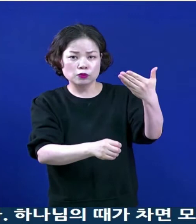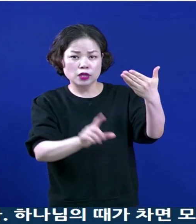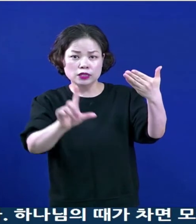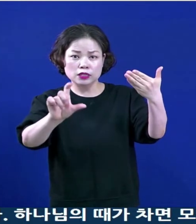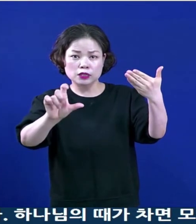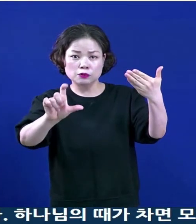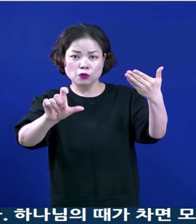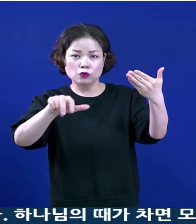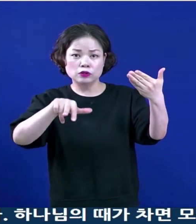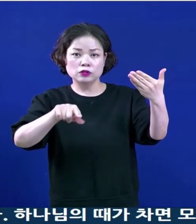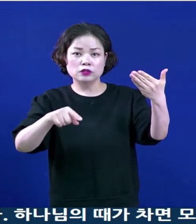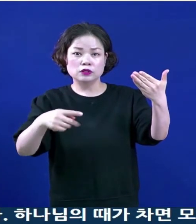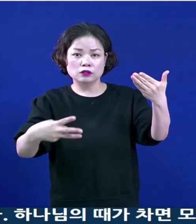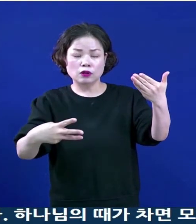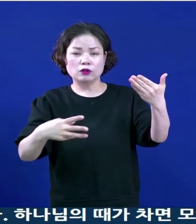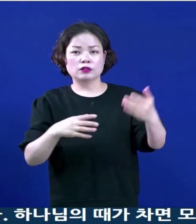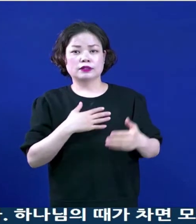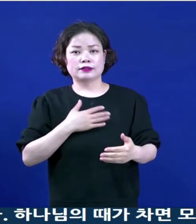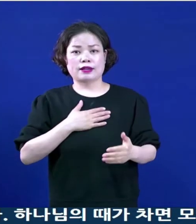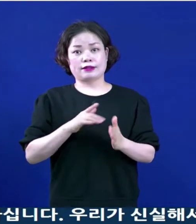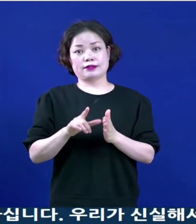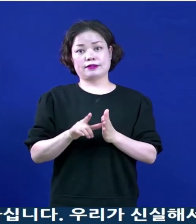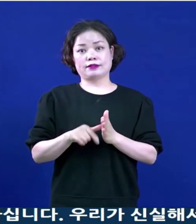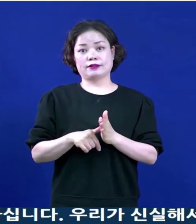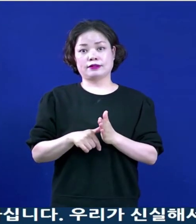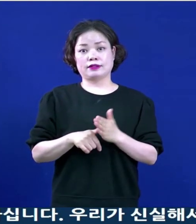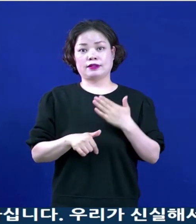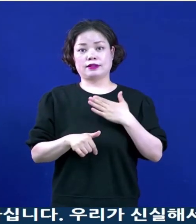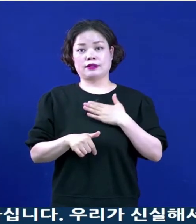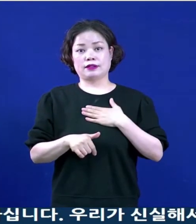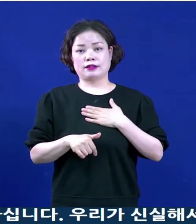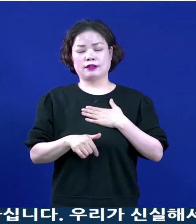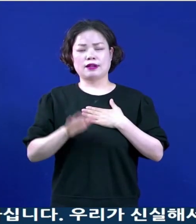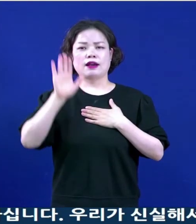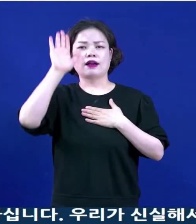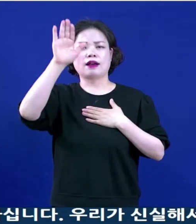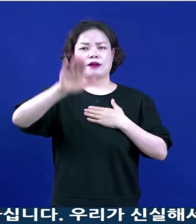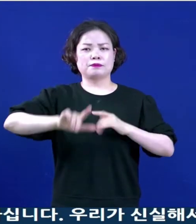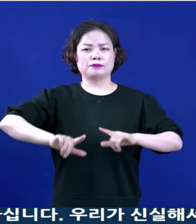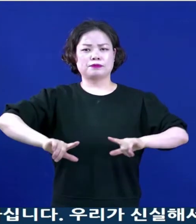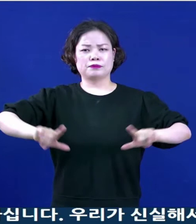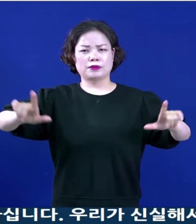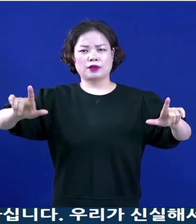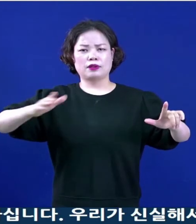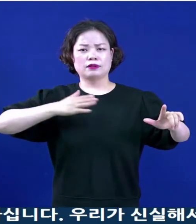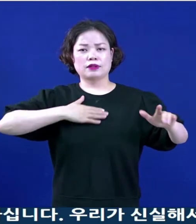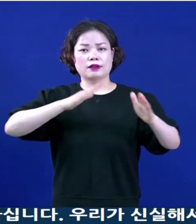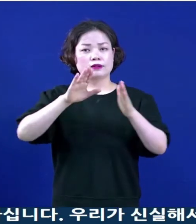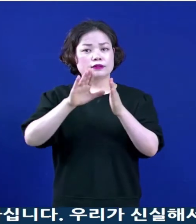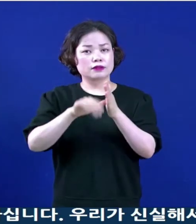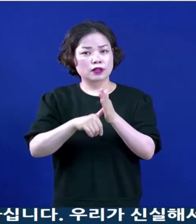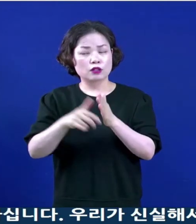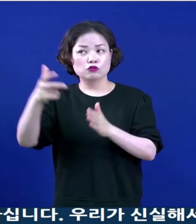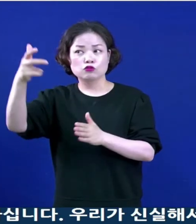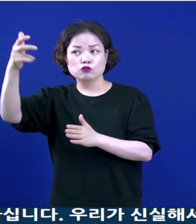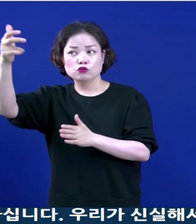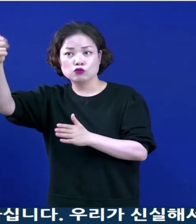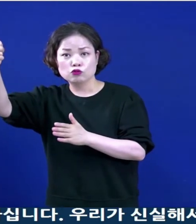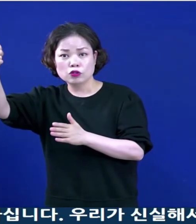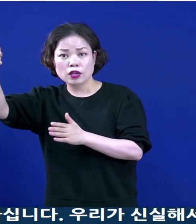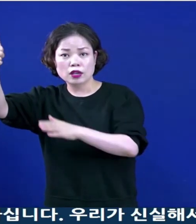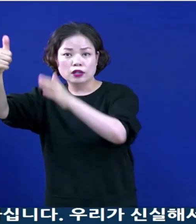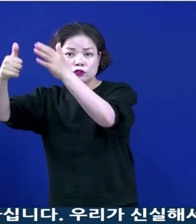15절 말씀처럼 나의 시대가, 나의 앞날이, 나의 때가 주의